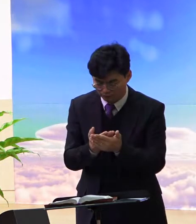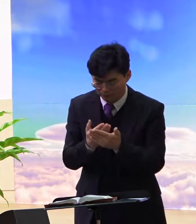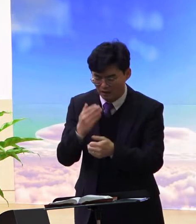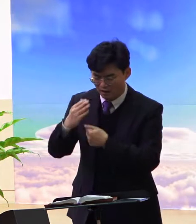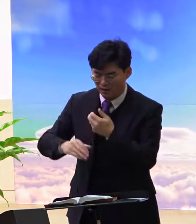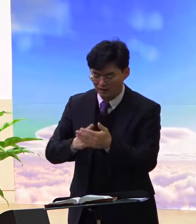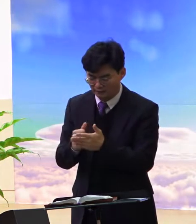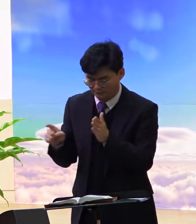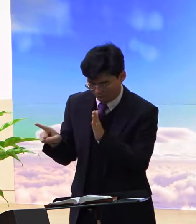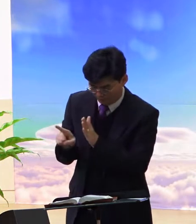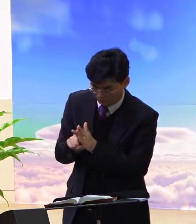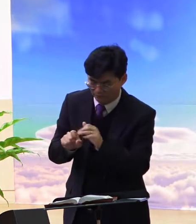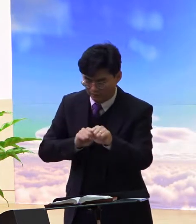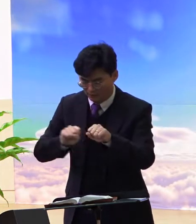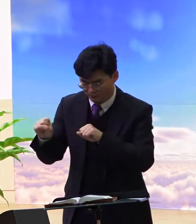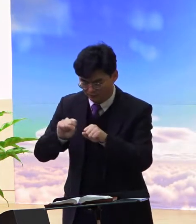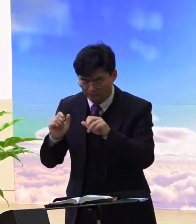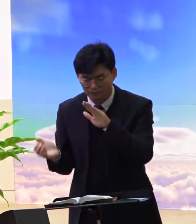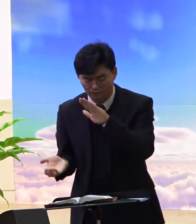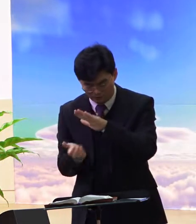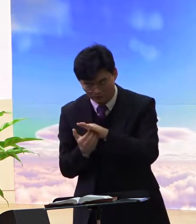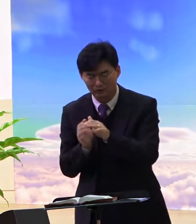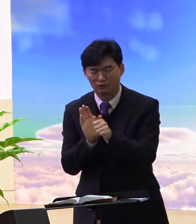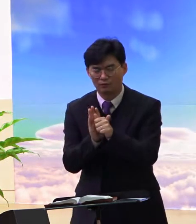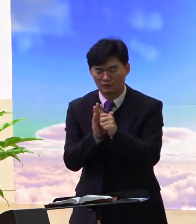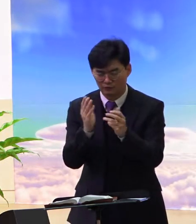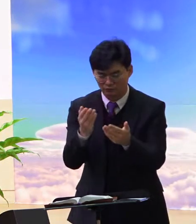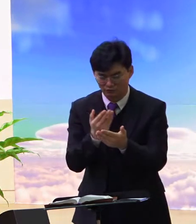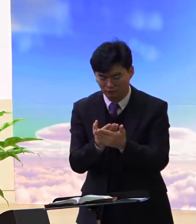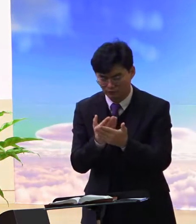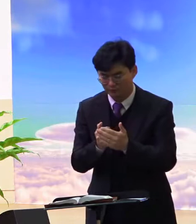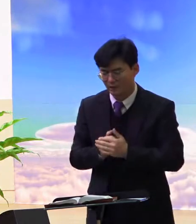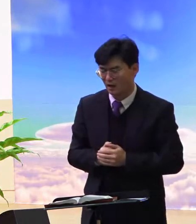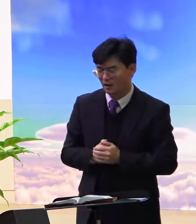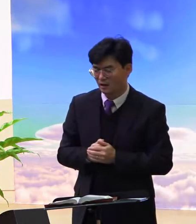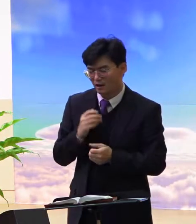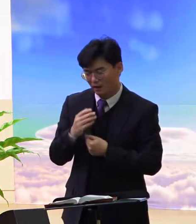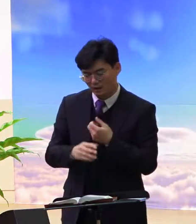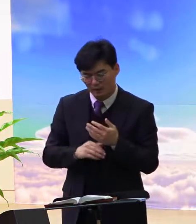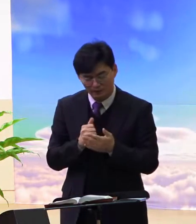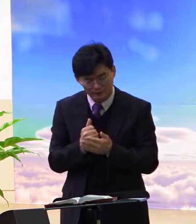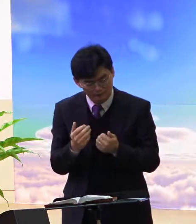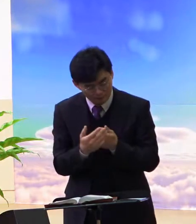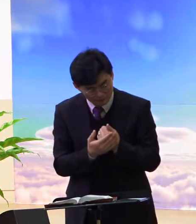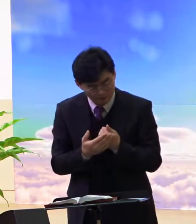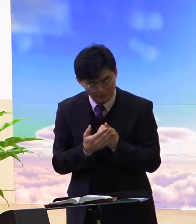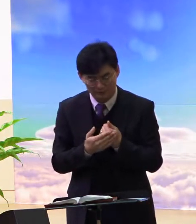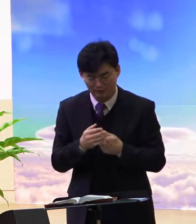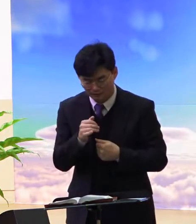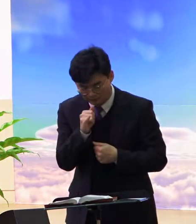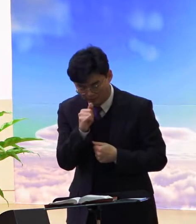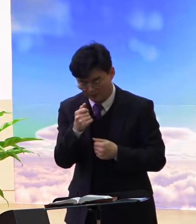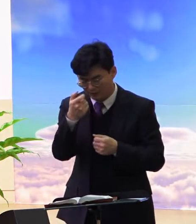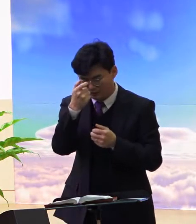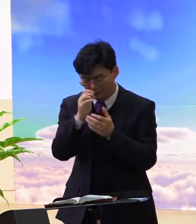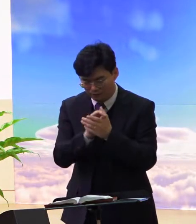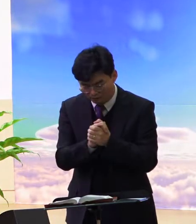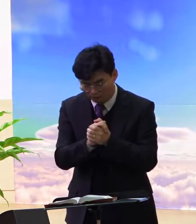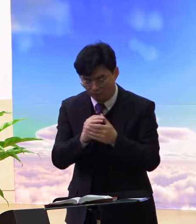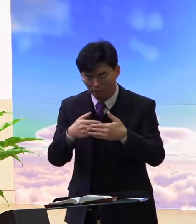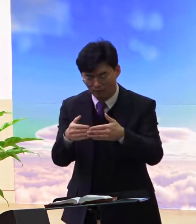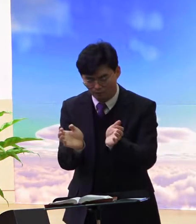사용하여 주시옵소서. 하나님의 은혜 가운데 다니엘 기도회가 진행 중입니다. 이 귀한 은혜의 때에